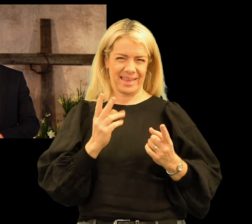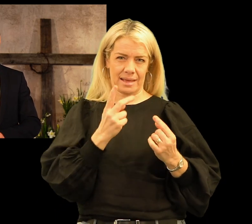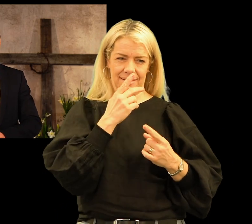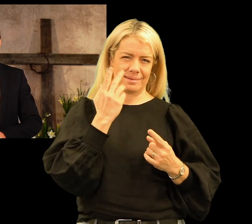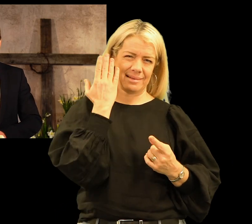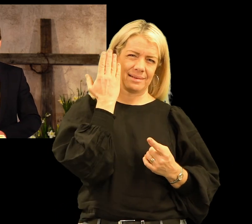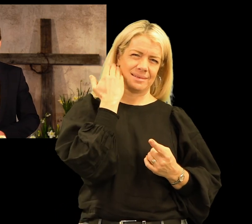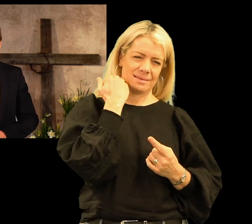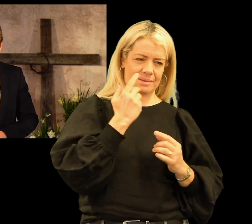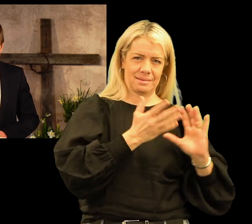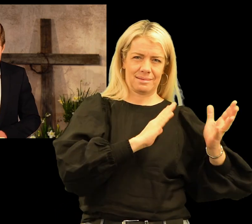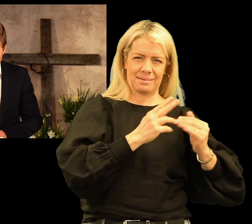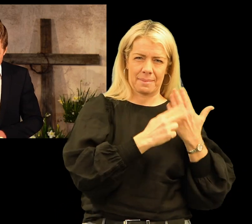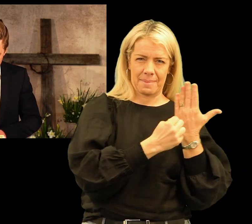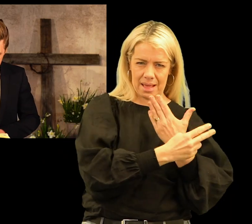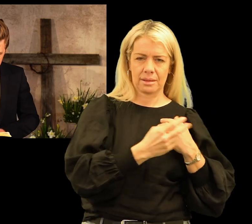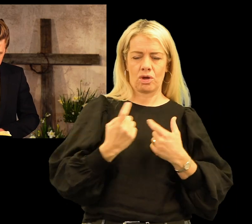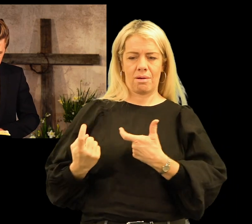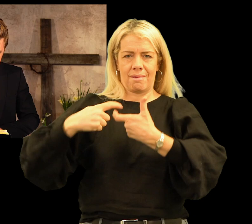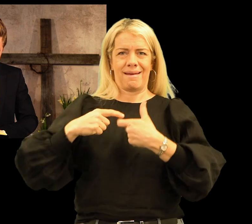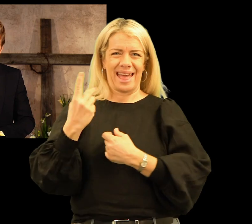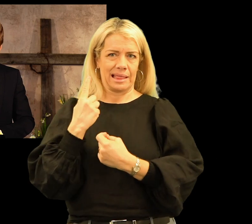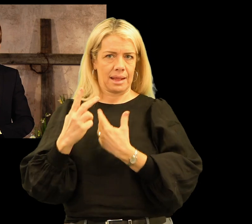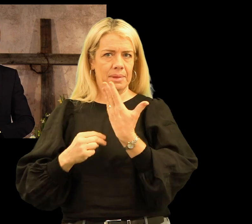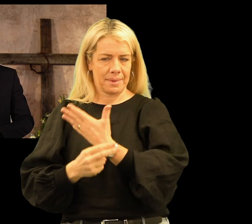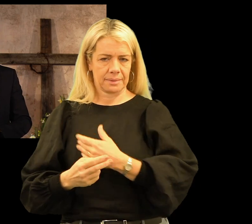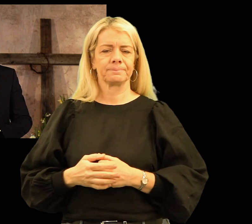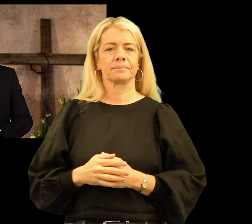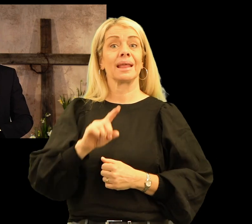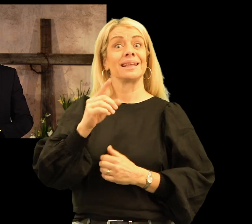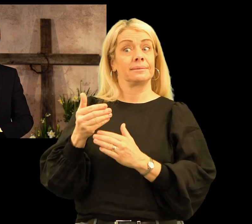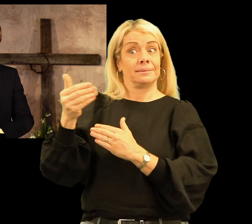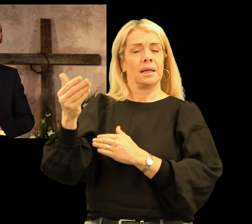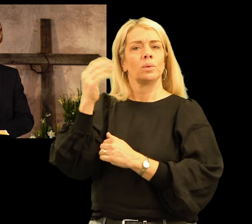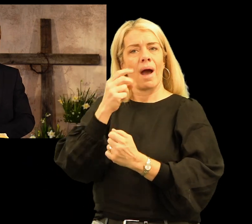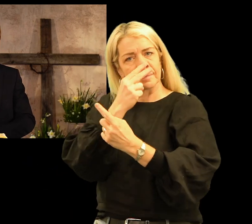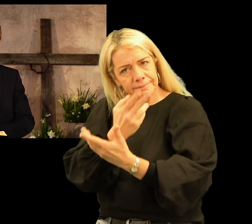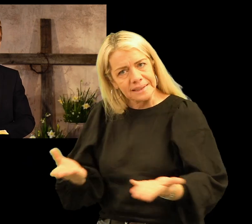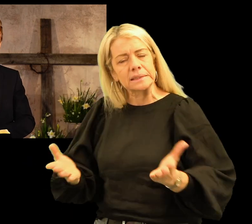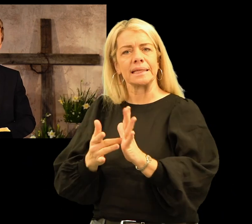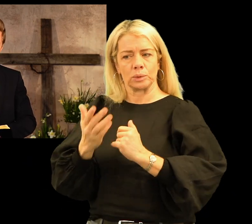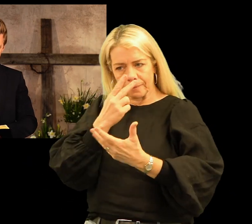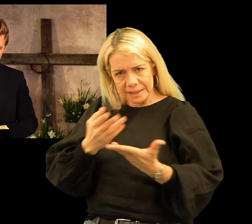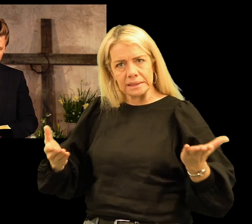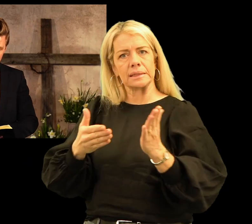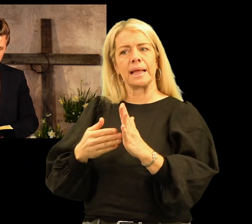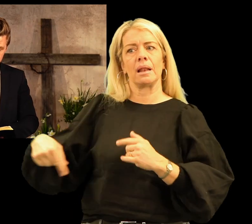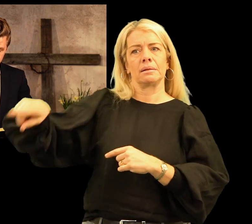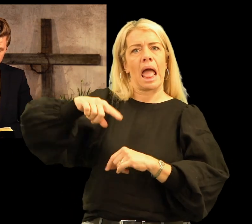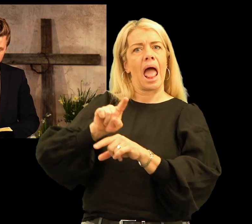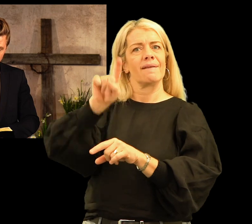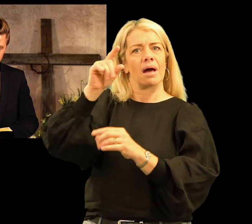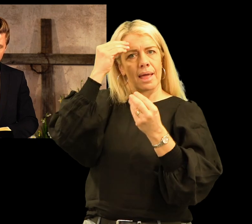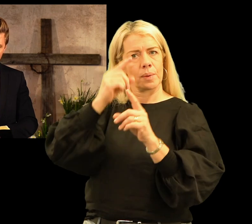den bibeltext vi nyss lyssnade på. Sedan visade han sig också för de 11 medan de låg till